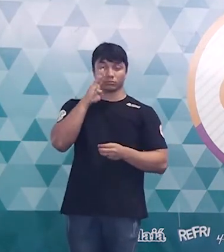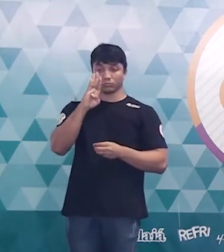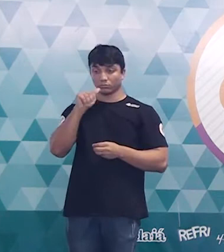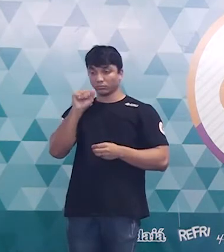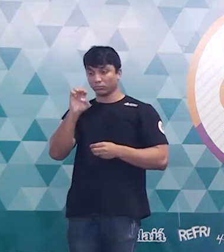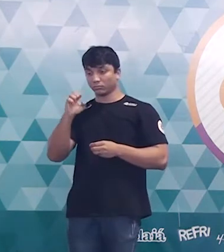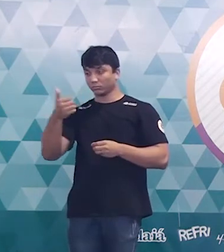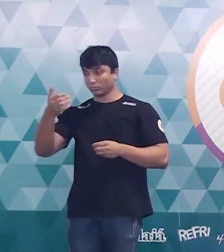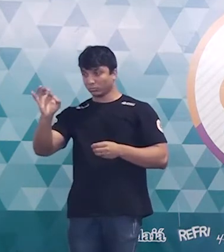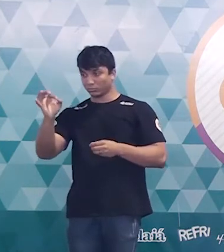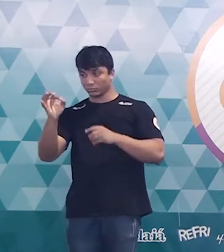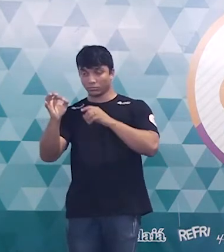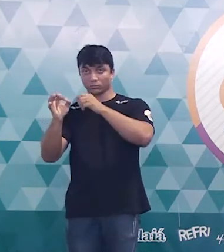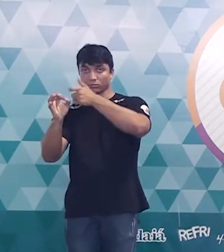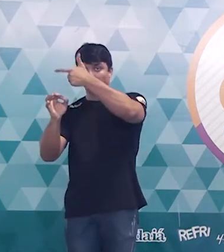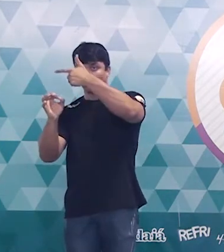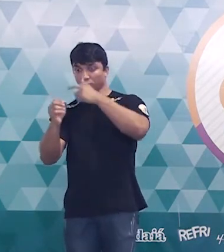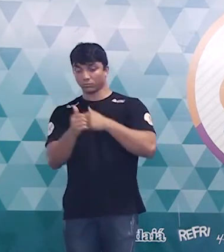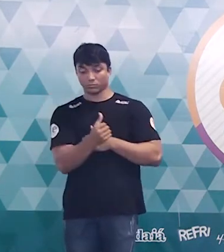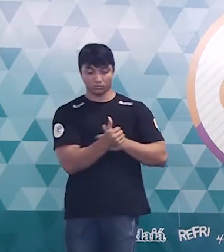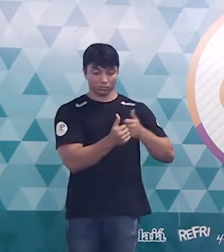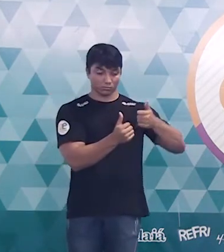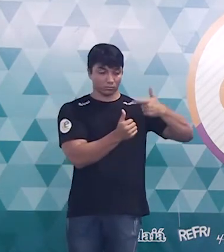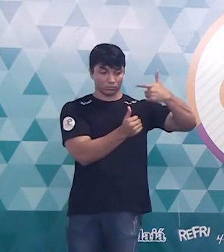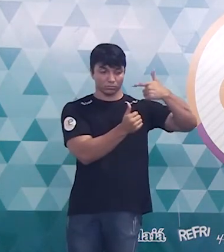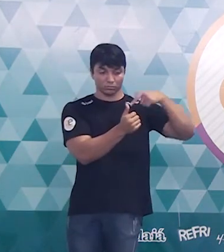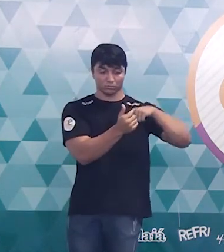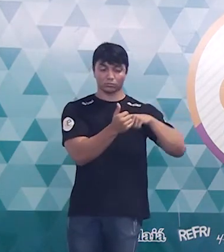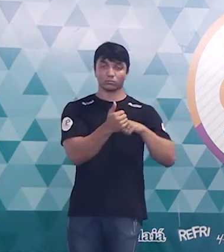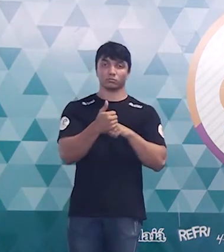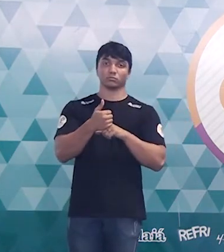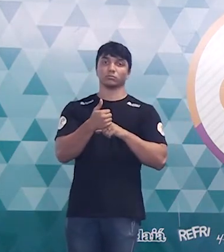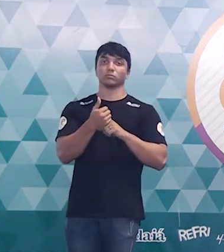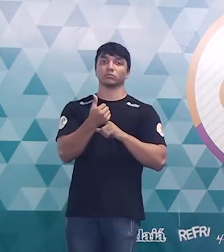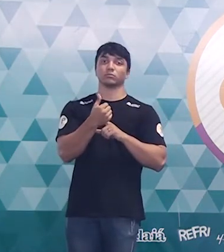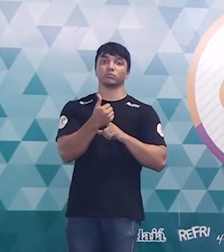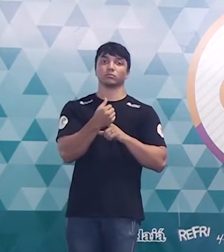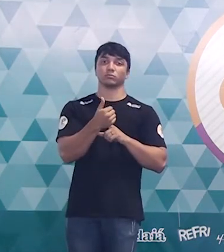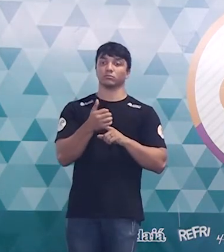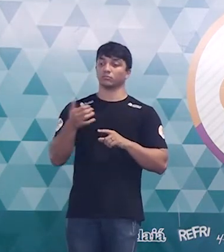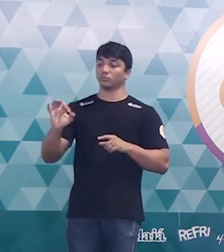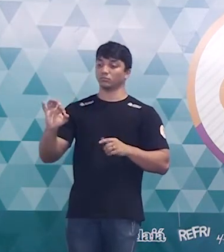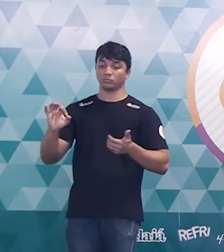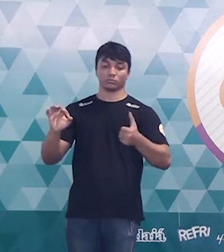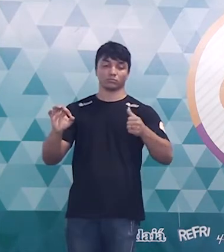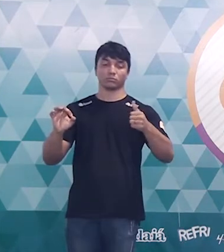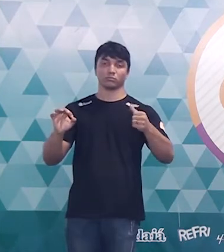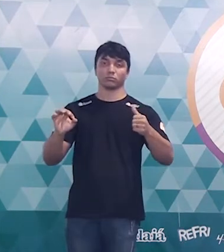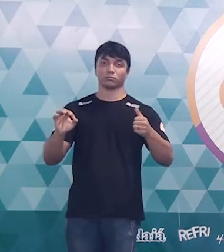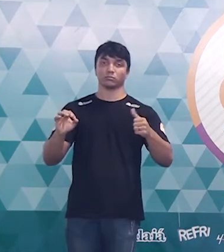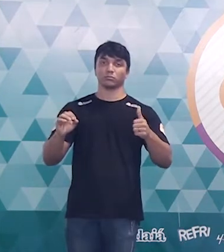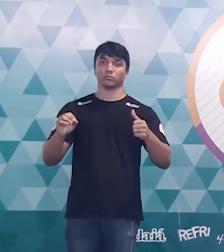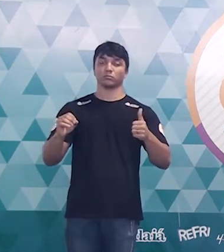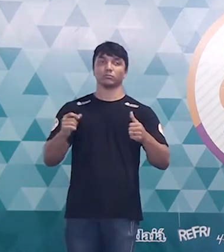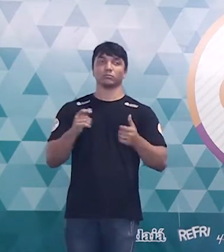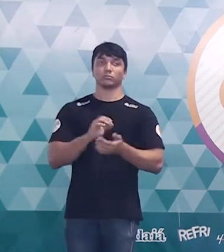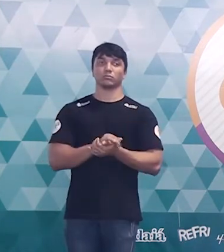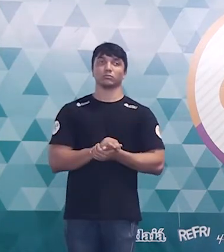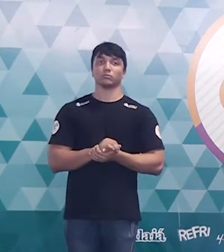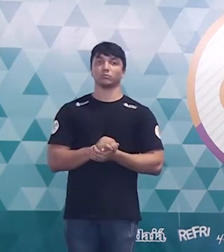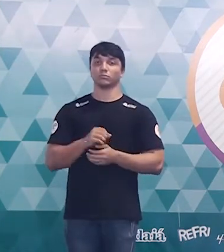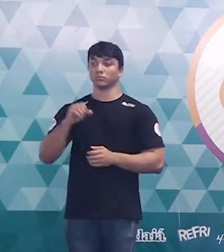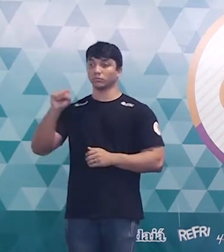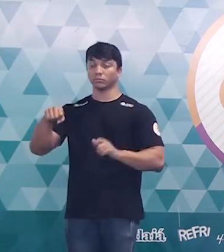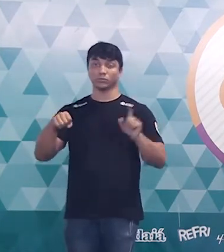bases. 10 ao quadrado, 11 ao quadrado. Então pegue somente as bases 10 e 11. Digam somente assim, ó,